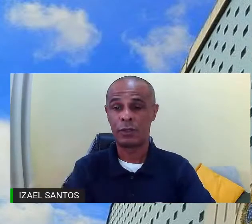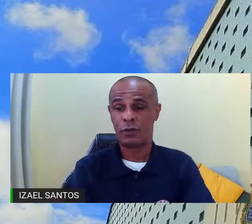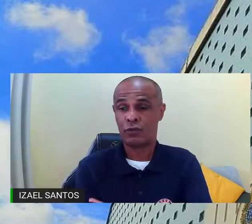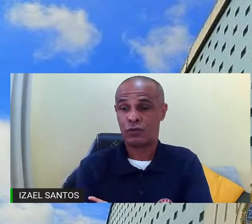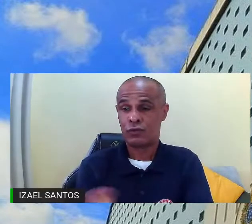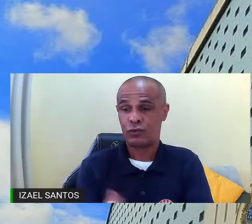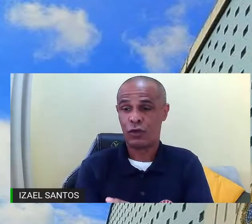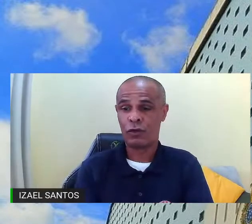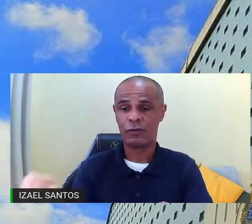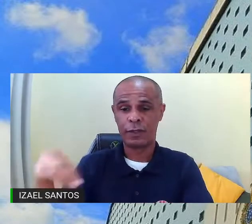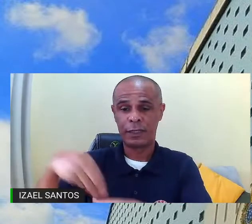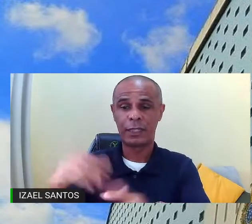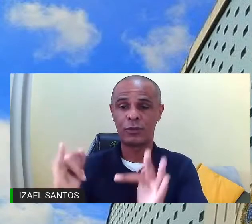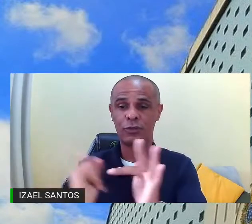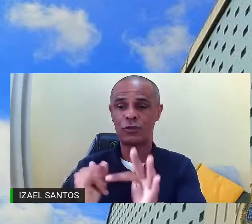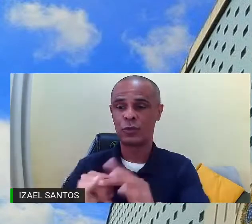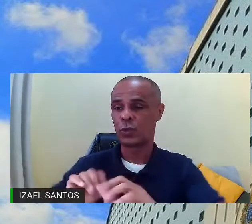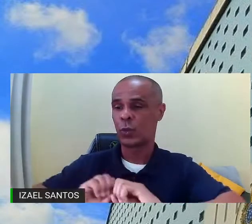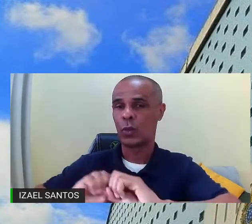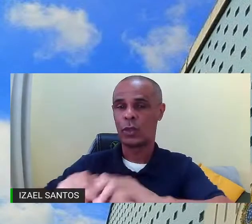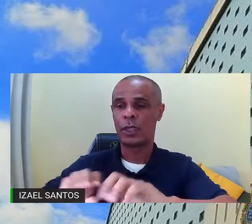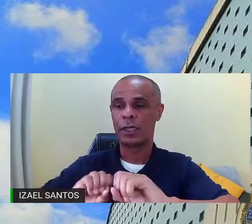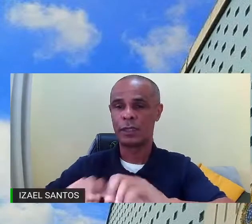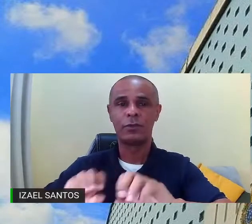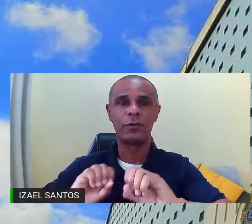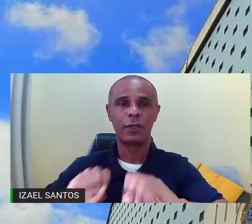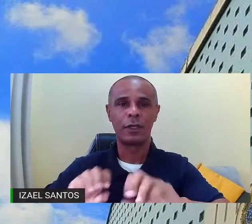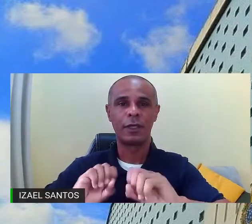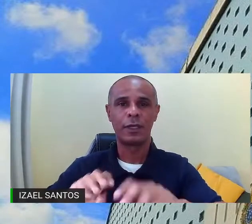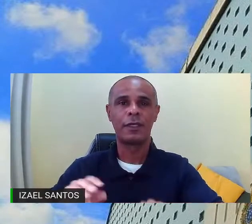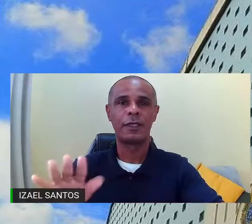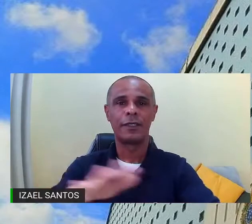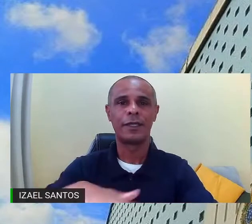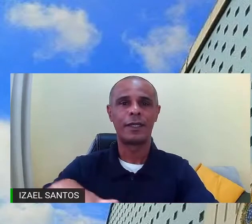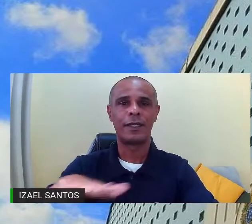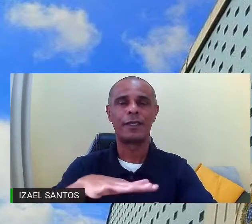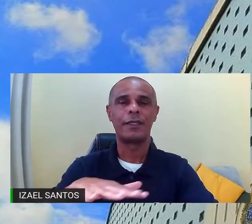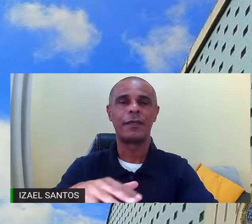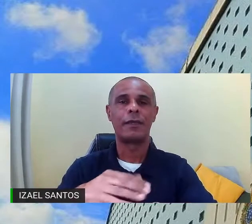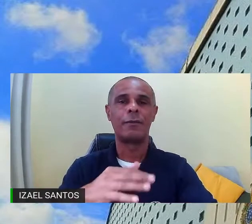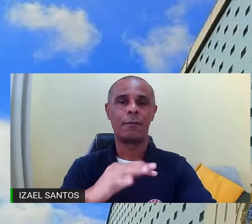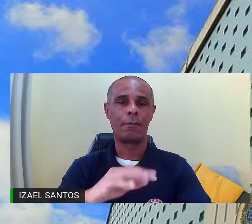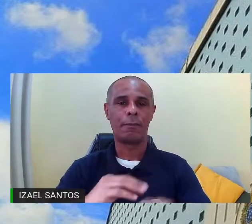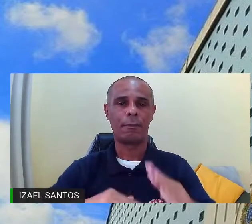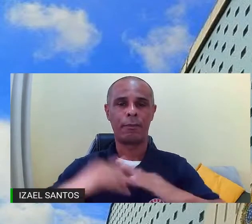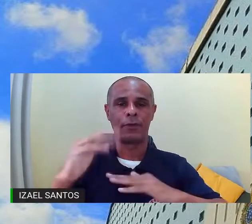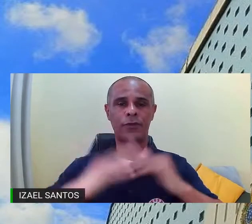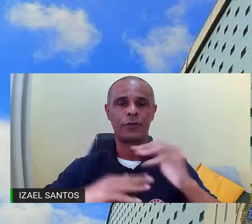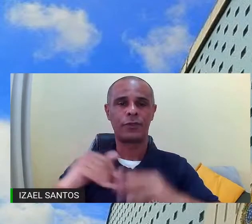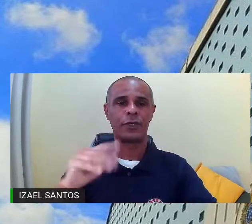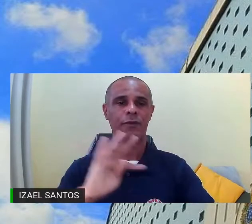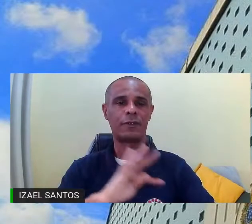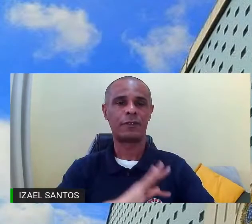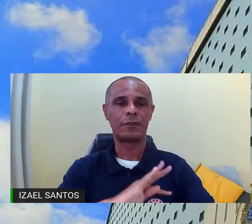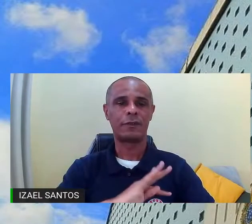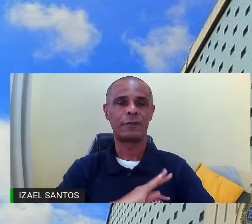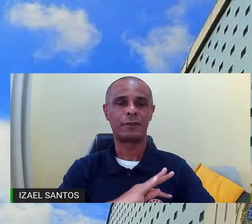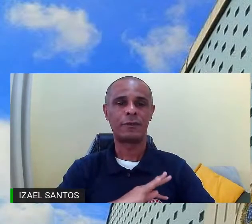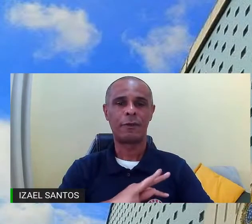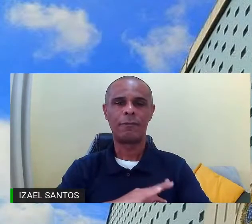institutos federais em educação profissional e tecnológica. A partir do golpe contra a democracia